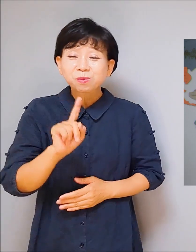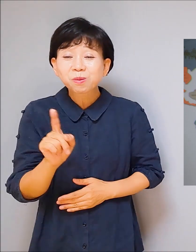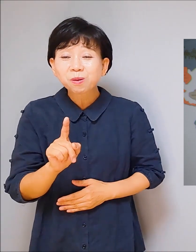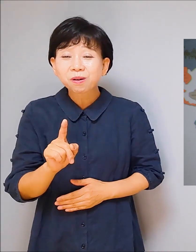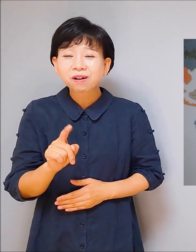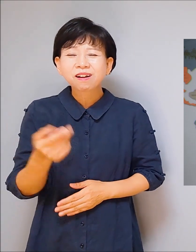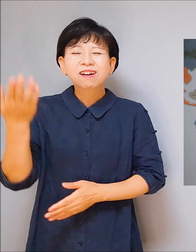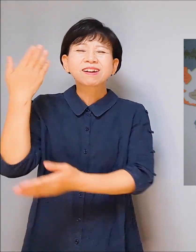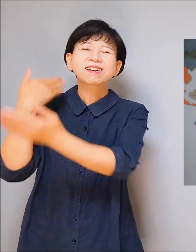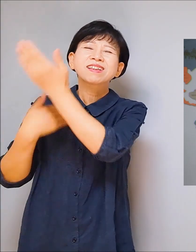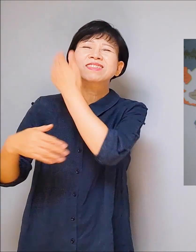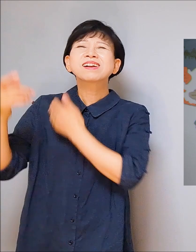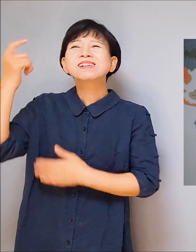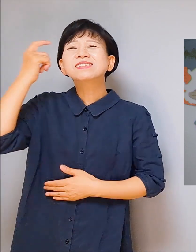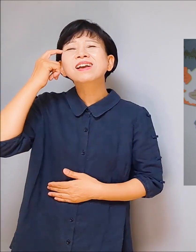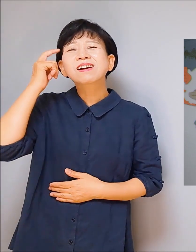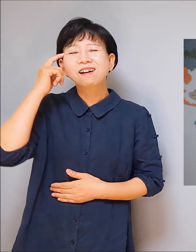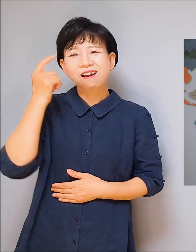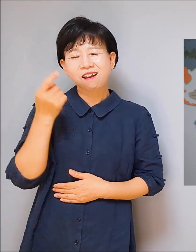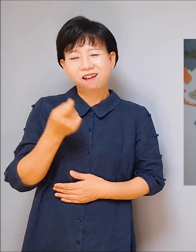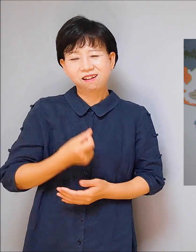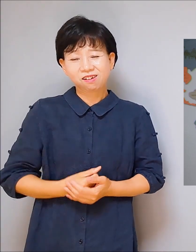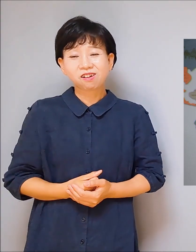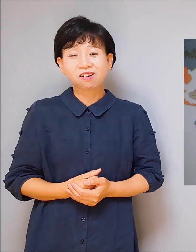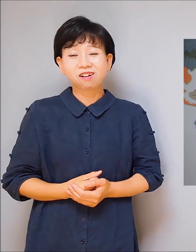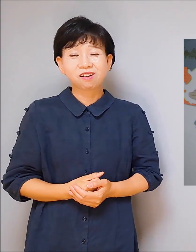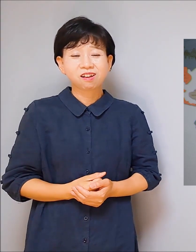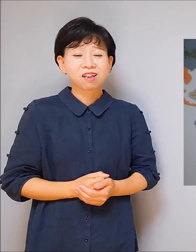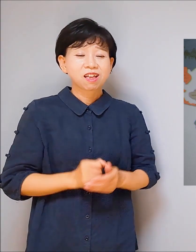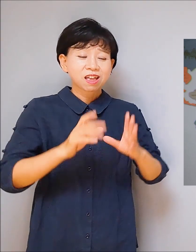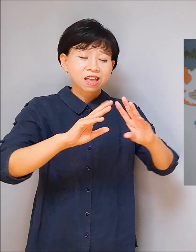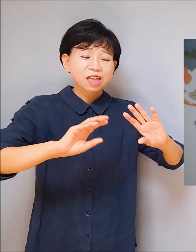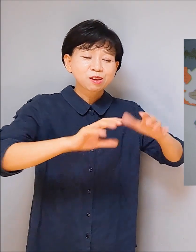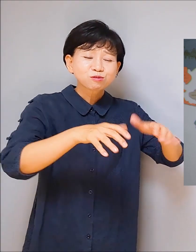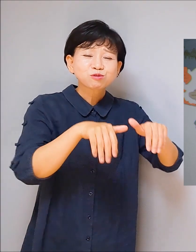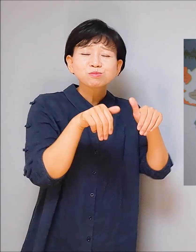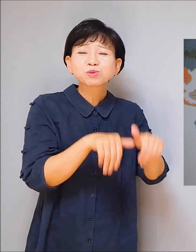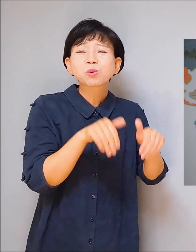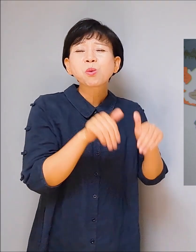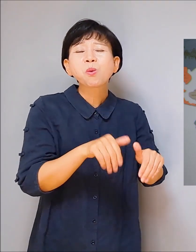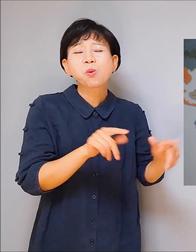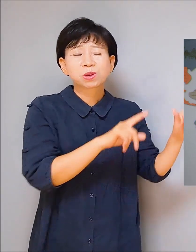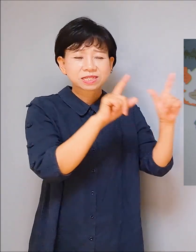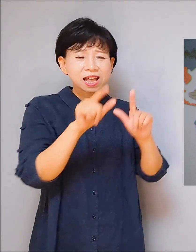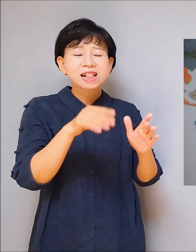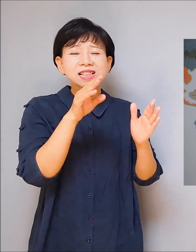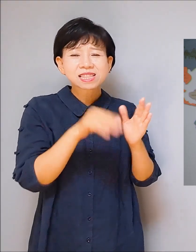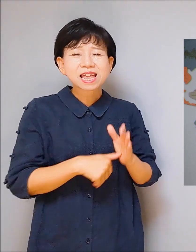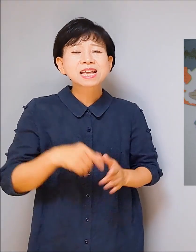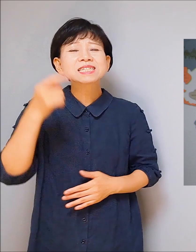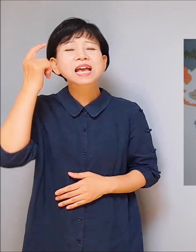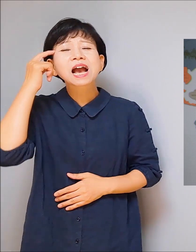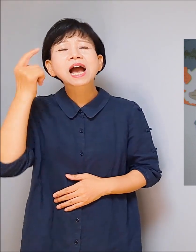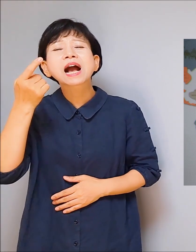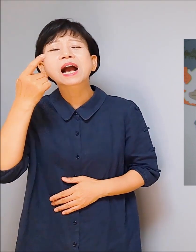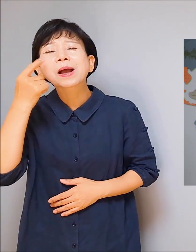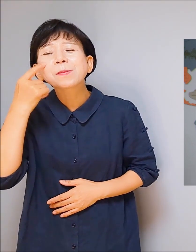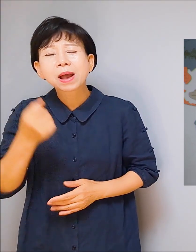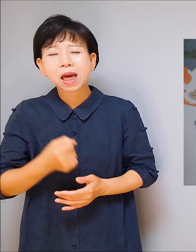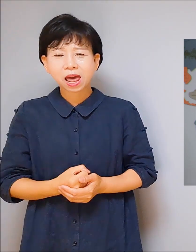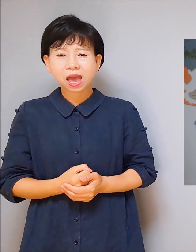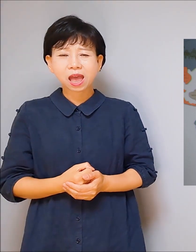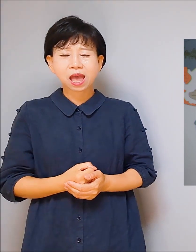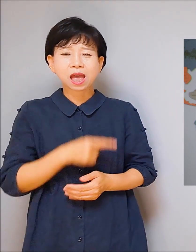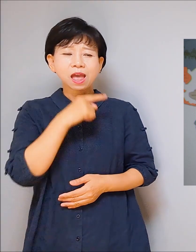거예요. 애굽에서 종살이 하던 때를 떠올려 보라는 거죠. 홍해 앞에서 쩔쩔매면서 이제 우린 다 죽었어,